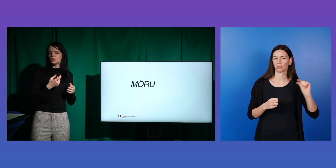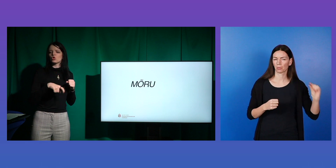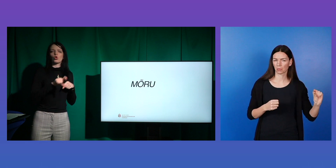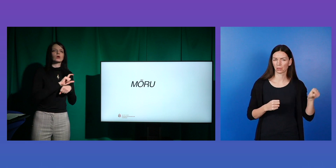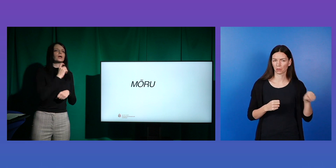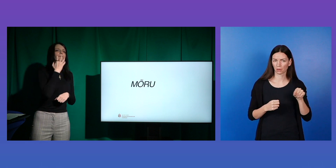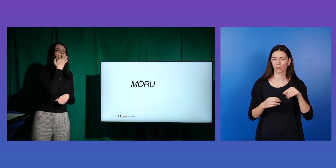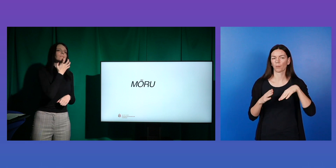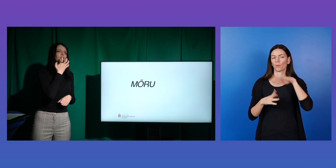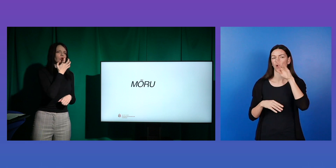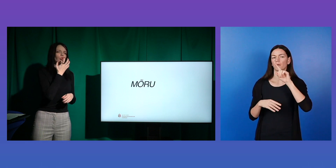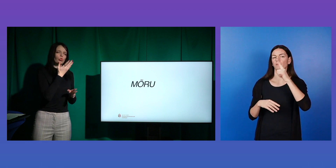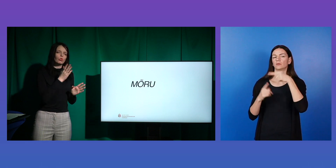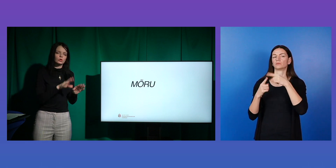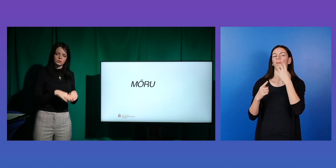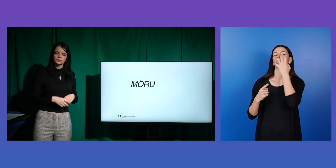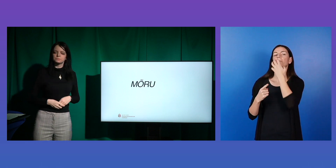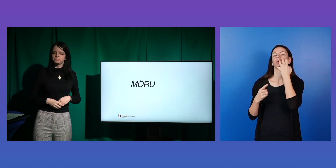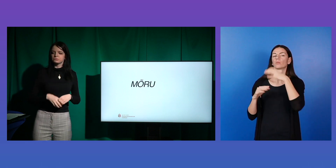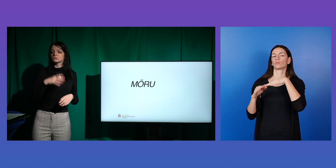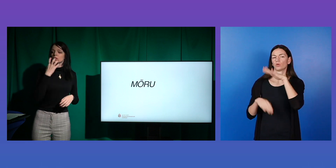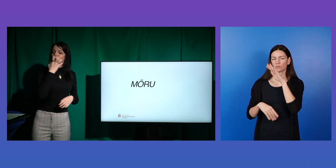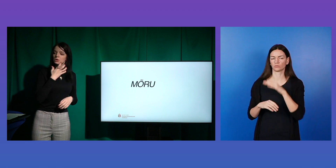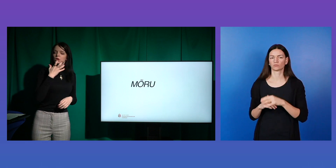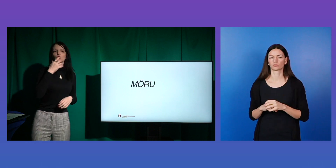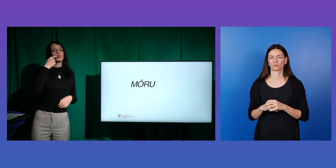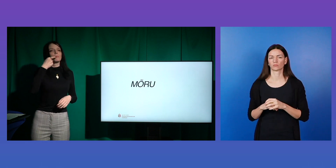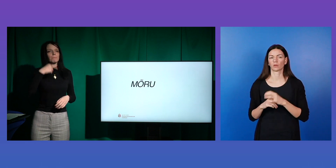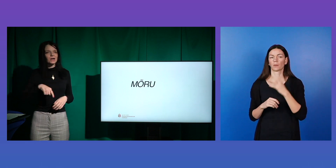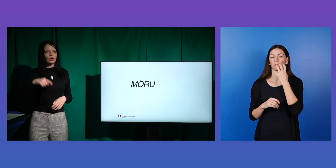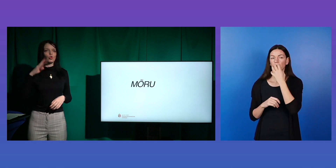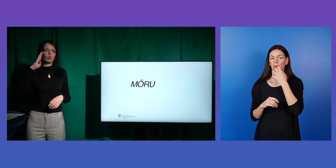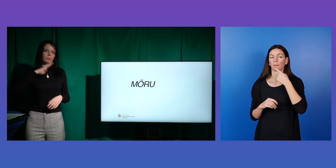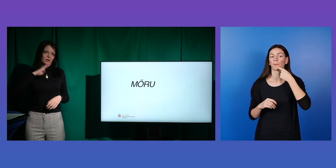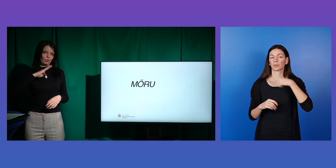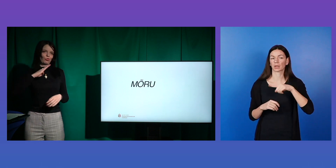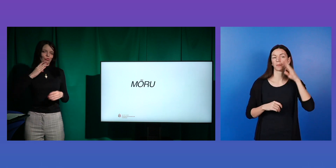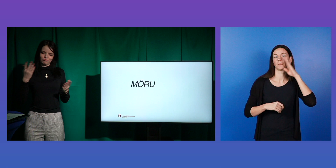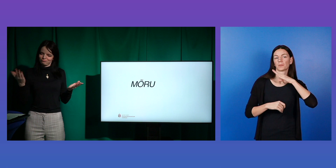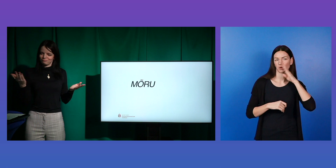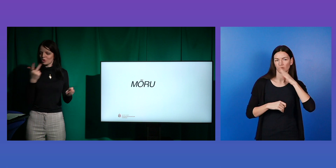Seda 3. võib-olla vähem, rohkem seda esimest. Tähistamaks mõru.